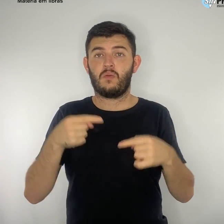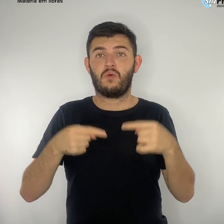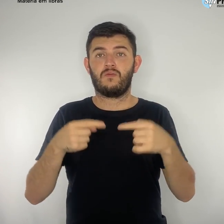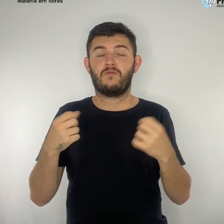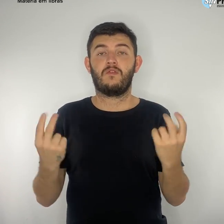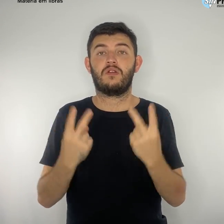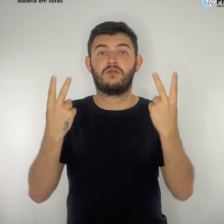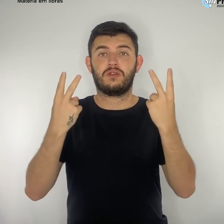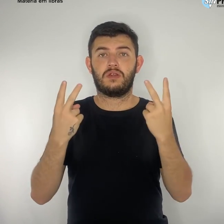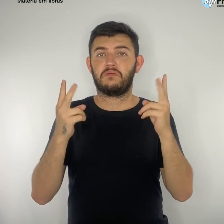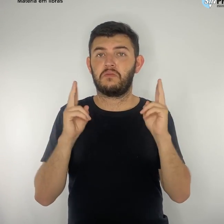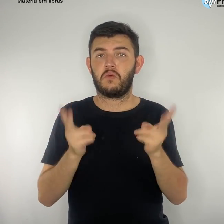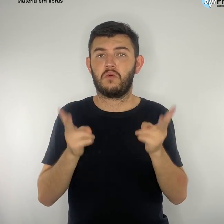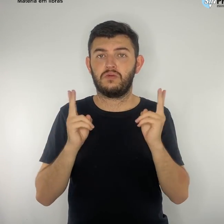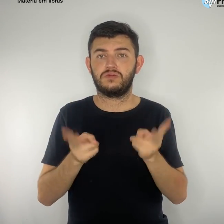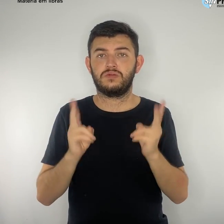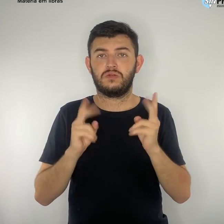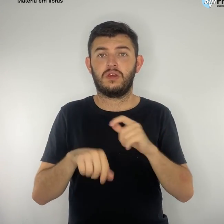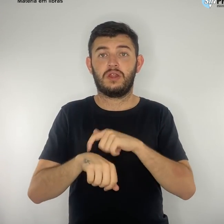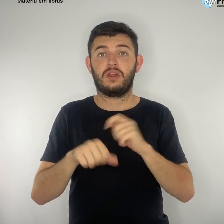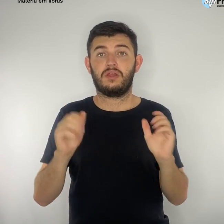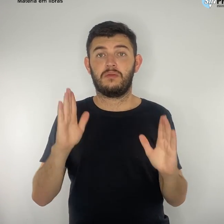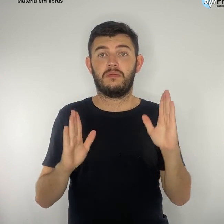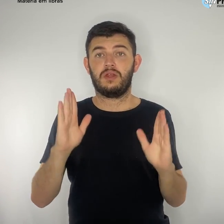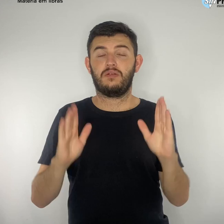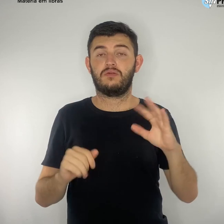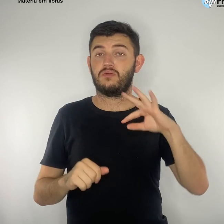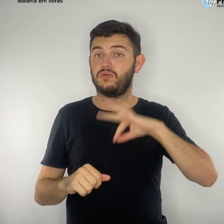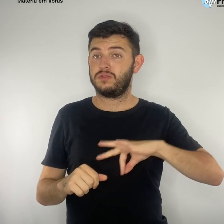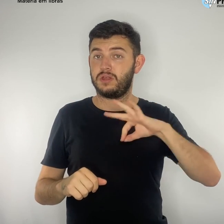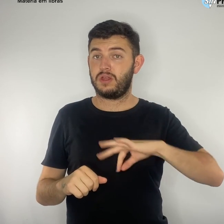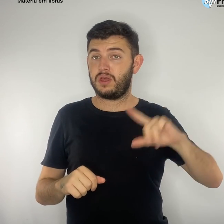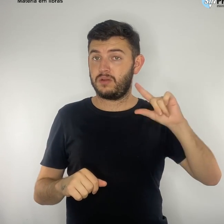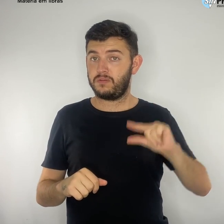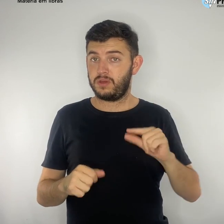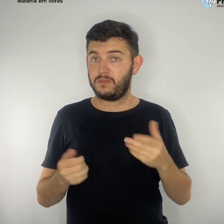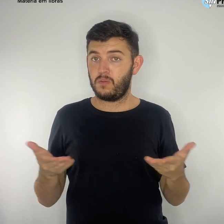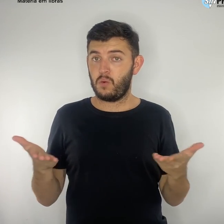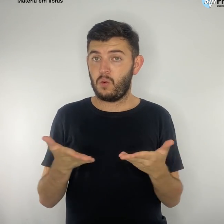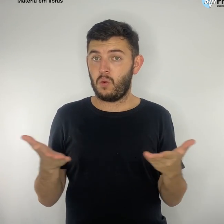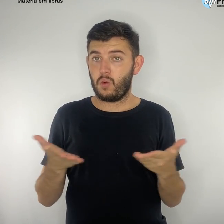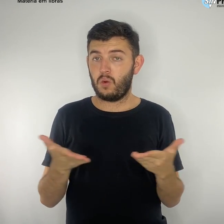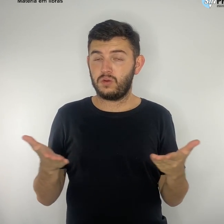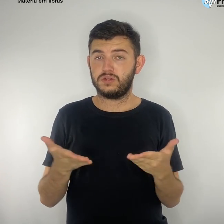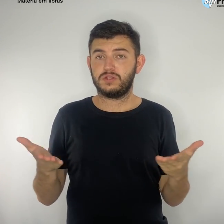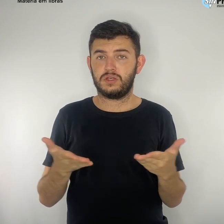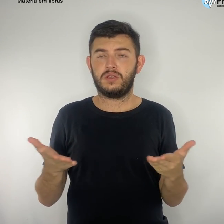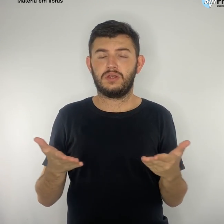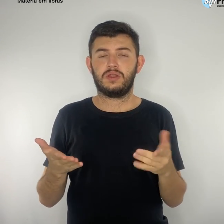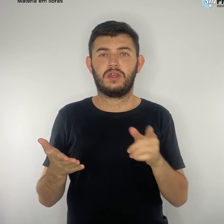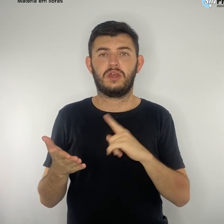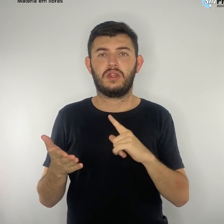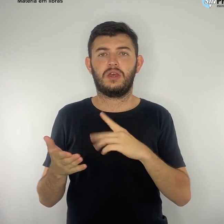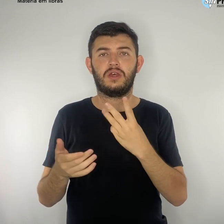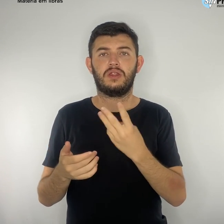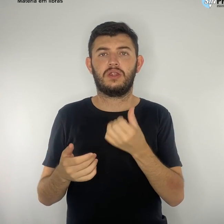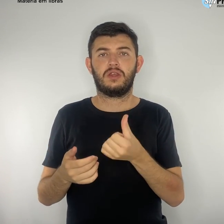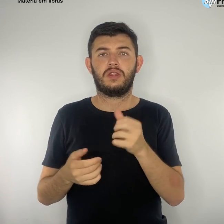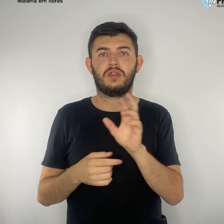sido mantida nesse período, o salário mínimo hoje seria R$ 36 maior,